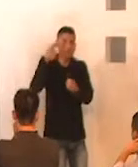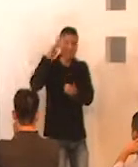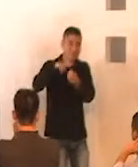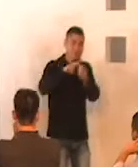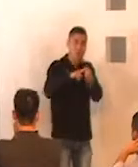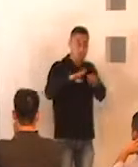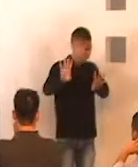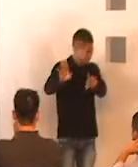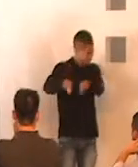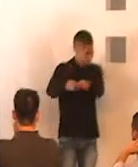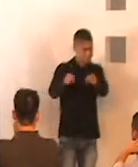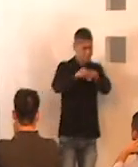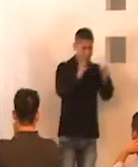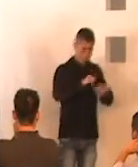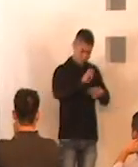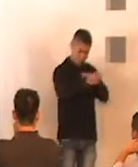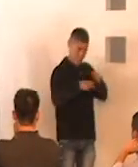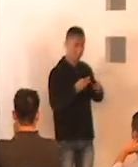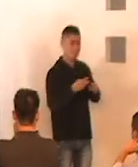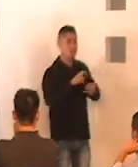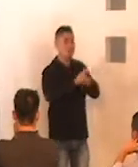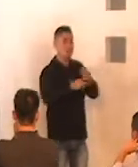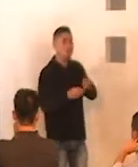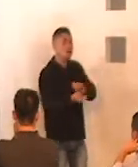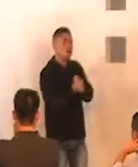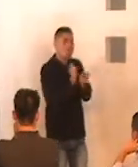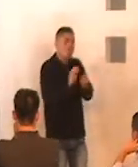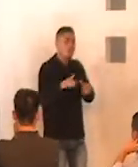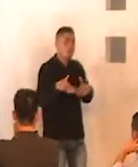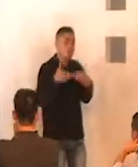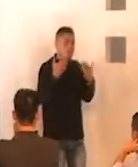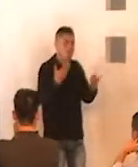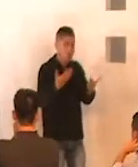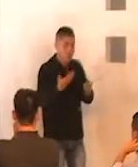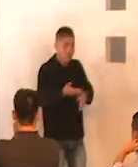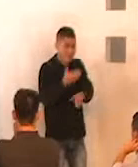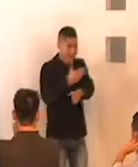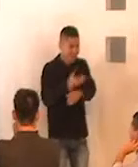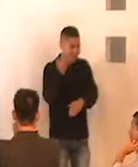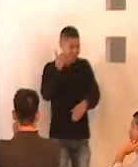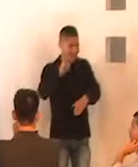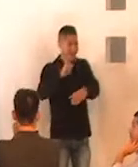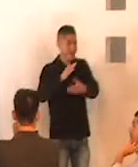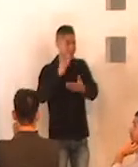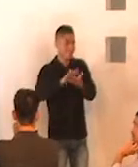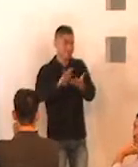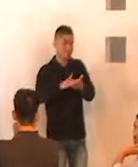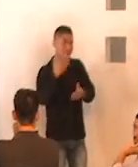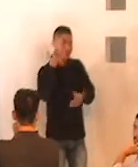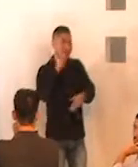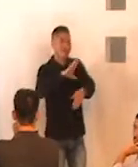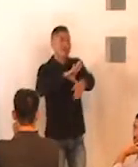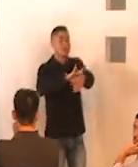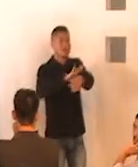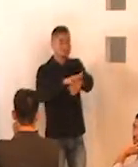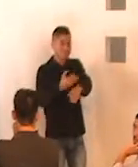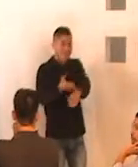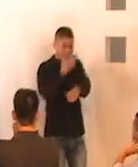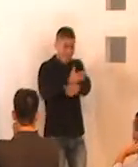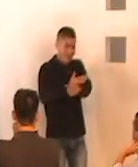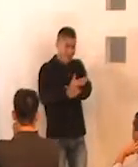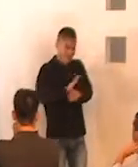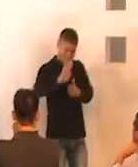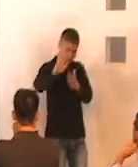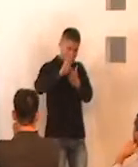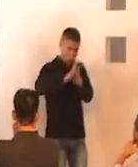doctora Soraya nos estaba hablando, ¿sí? Pero una vez que eso no es un proceso ni de un día para otro, sino